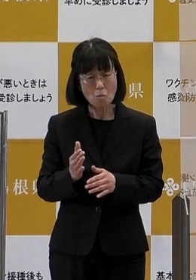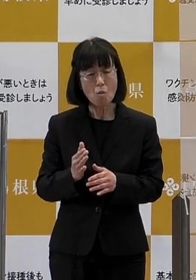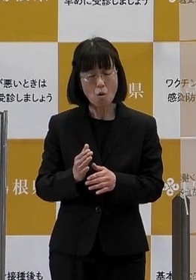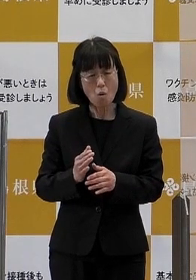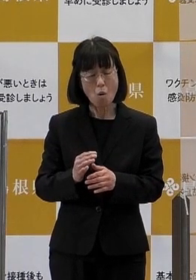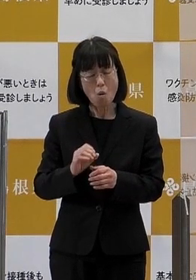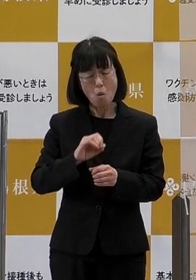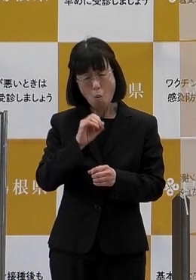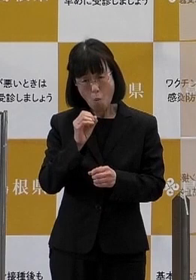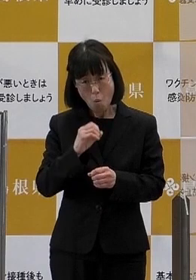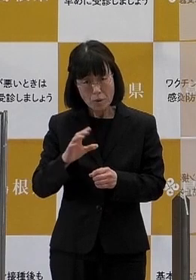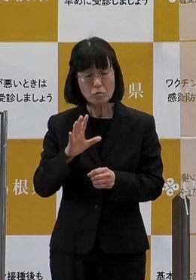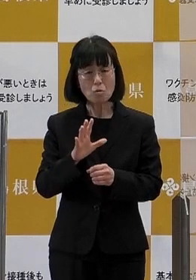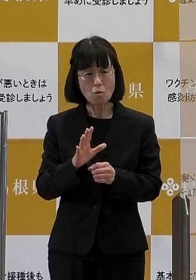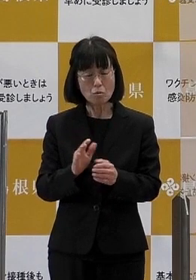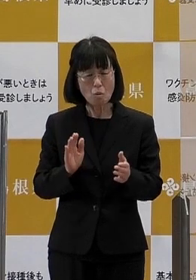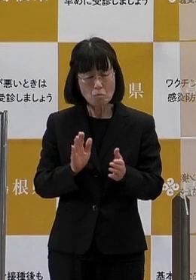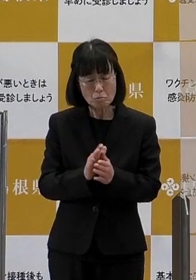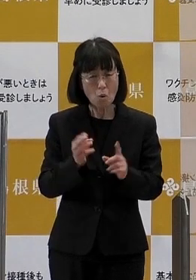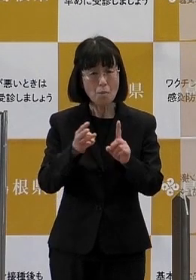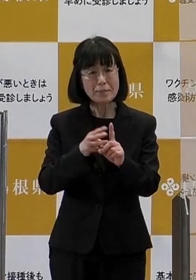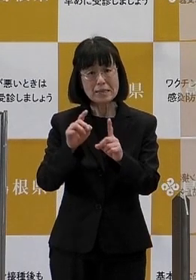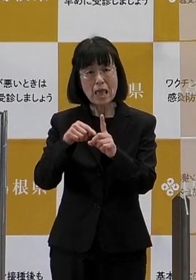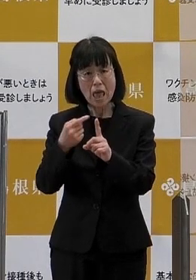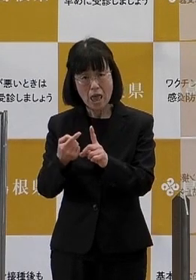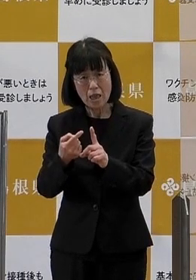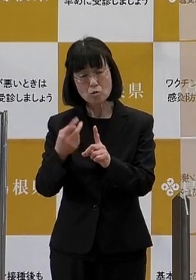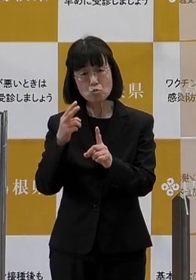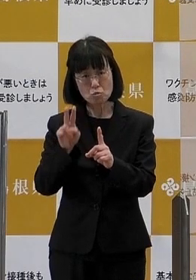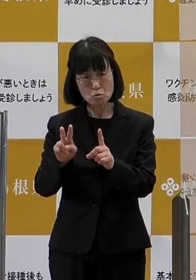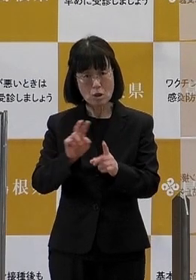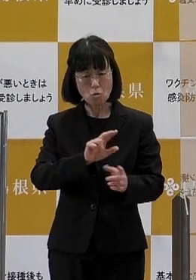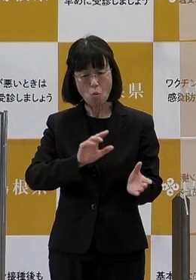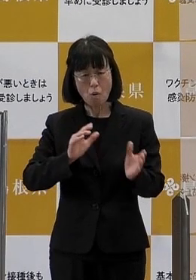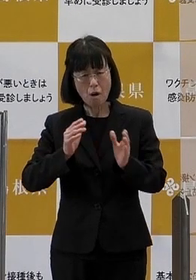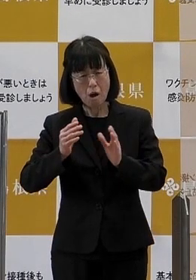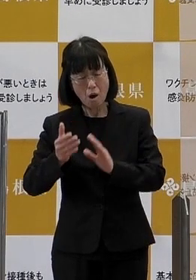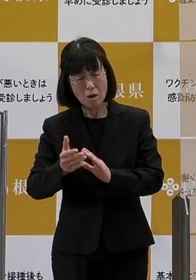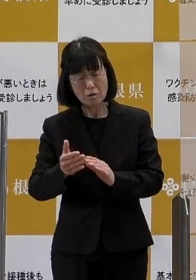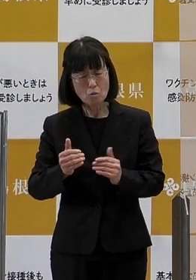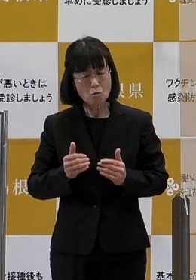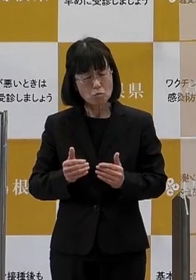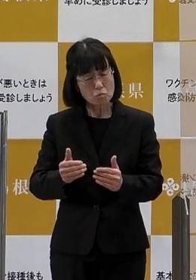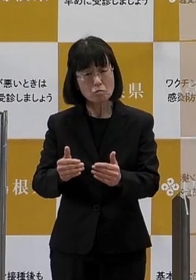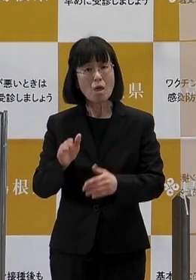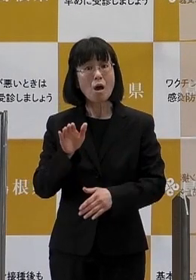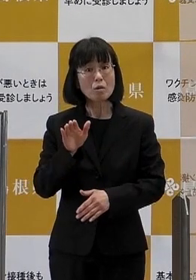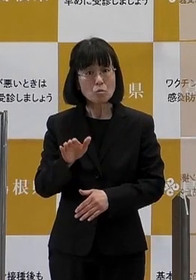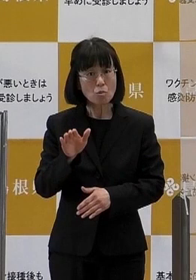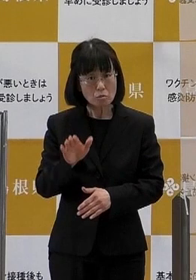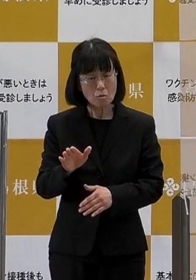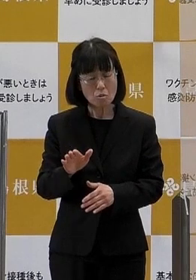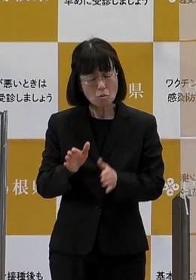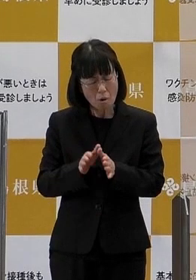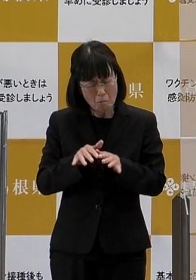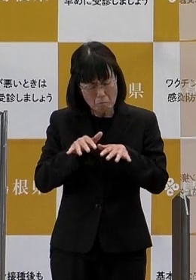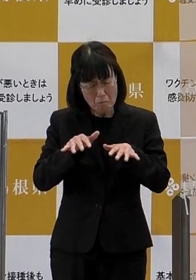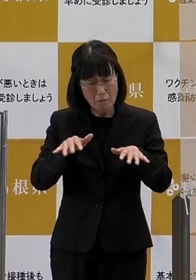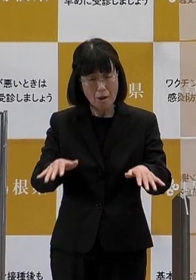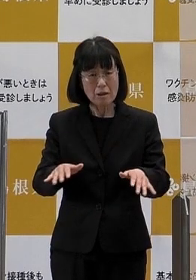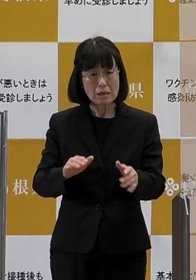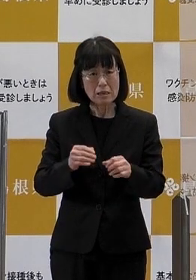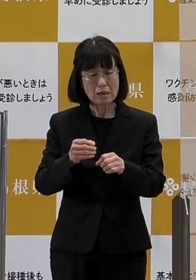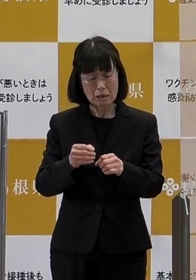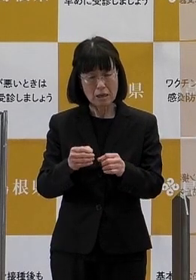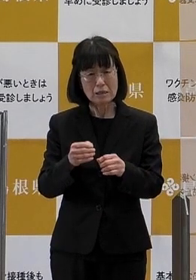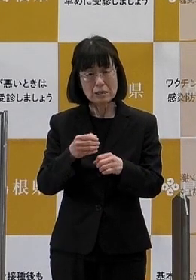派生型 BA.2 への置き換わりが急速に進んでおりまして、これが拡大し県内の感